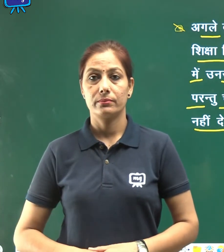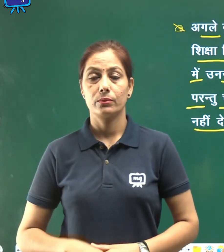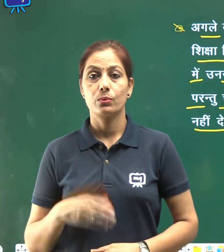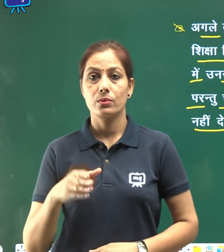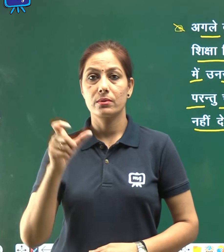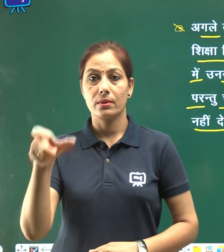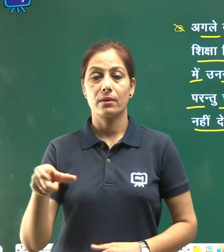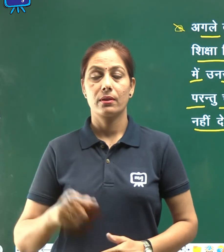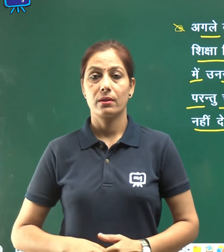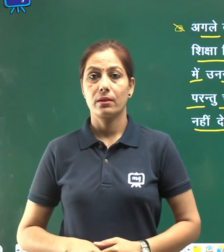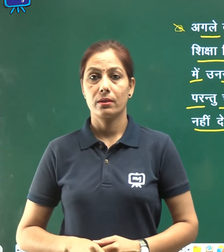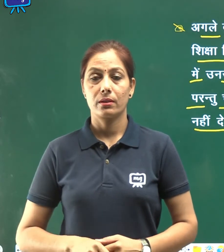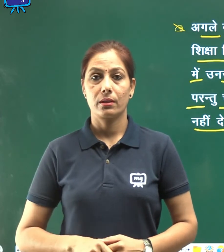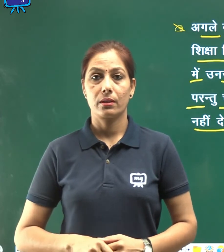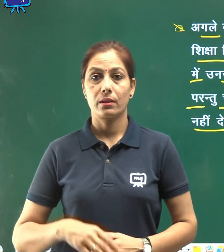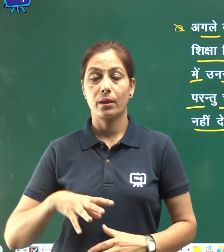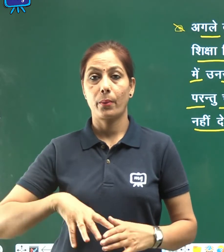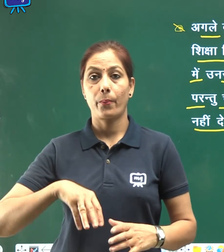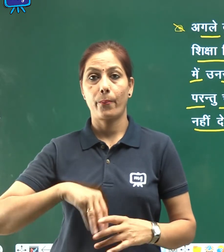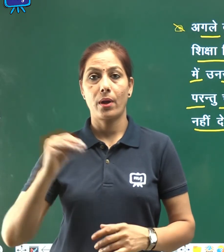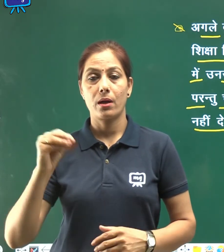उसे बाहर खड़ा रखता है।